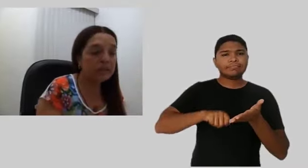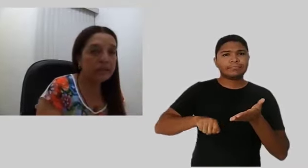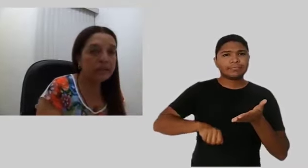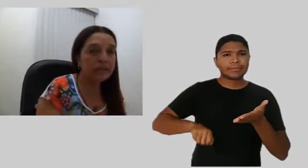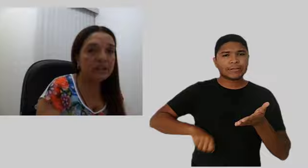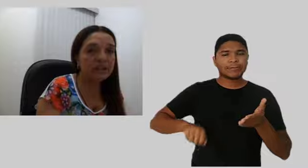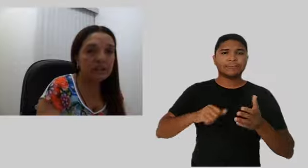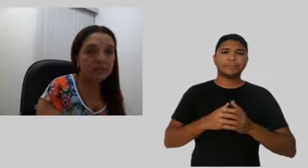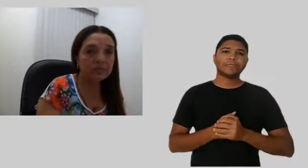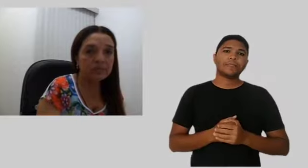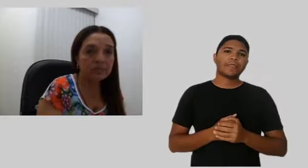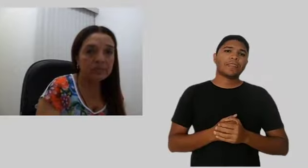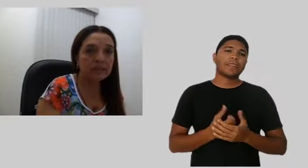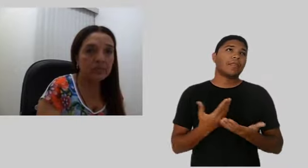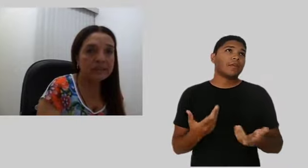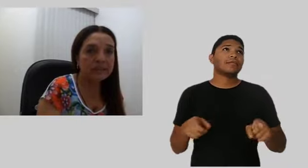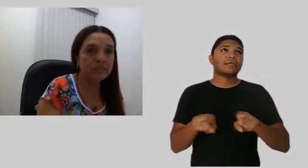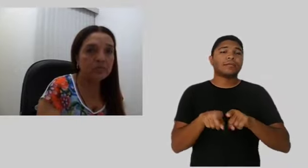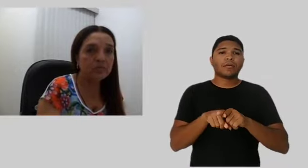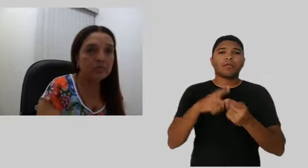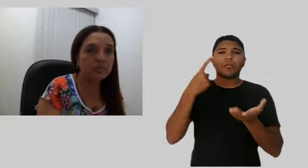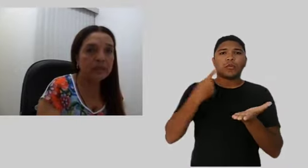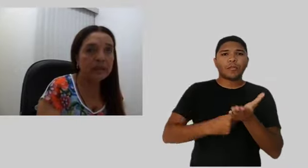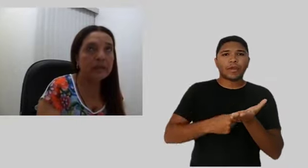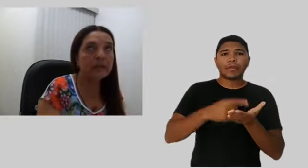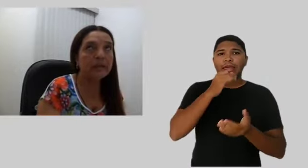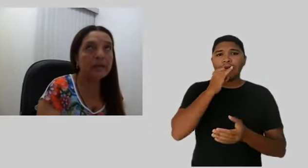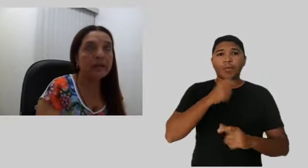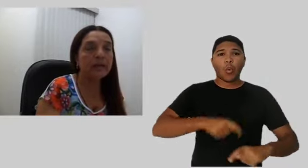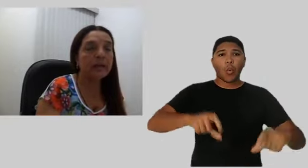conceito escrito, né? O conceito